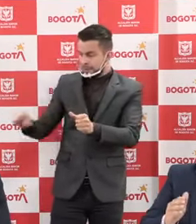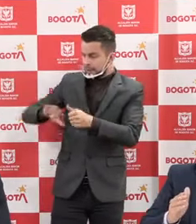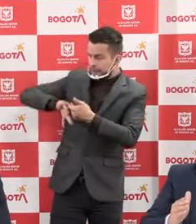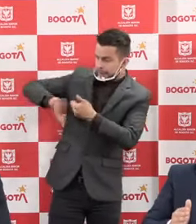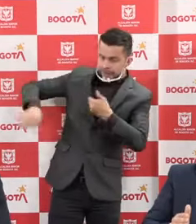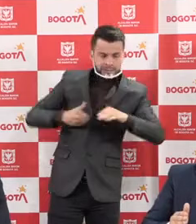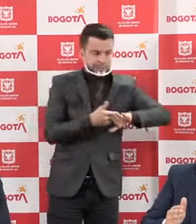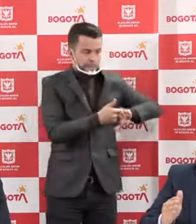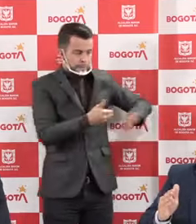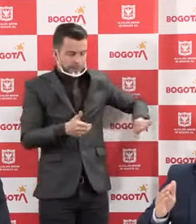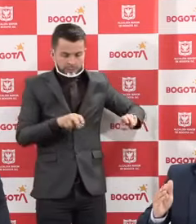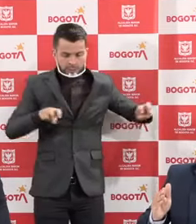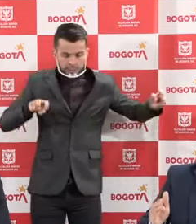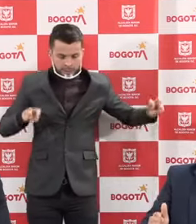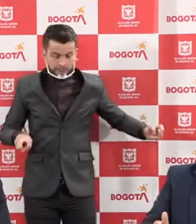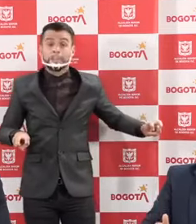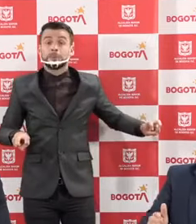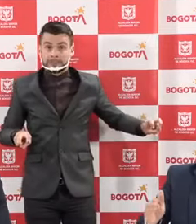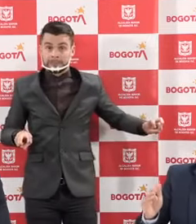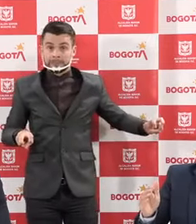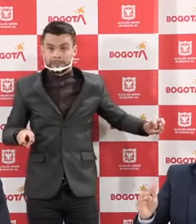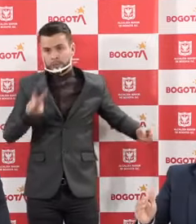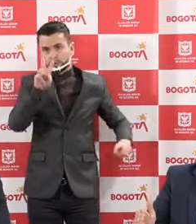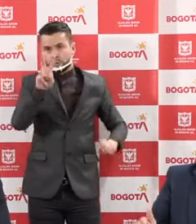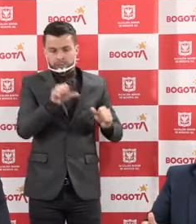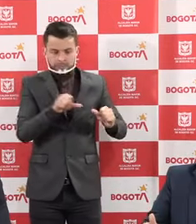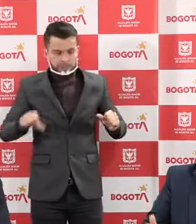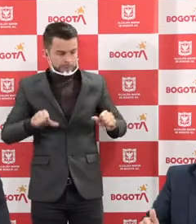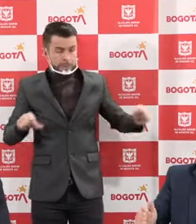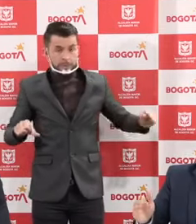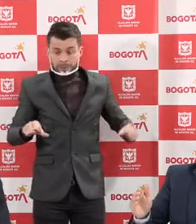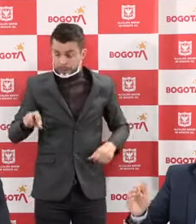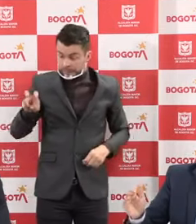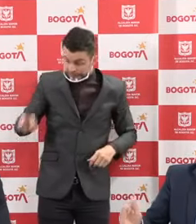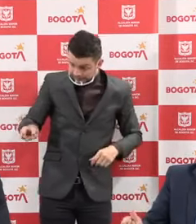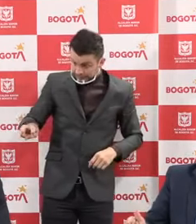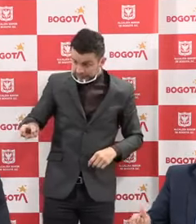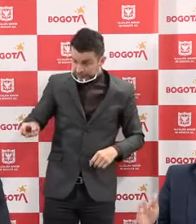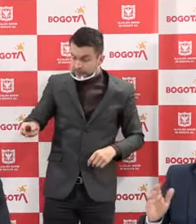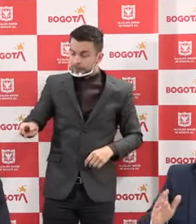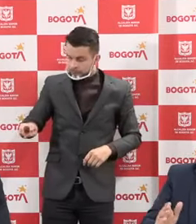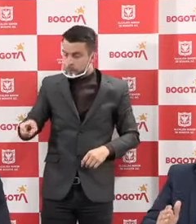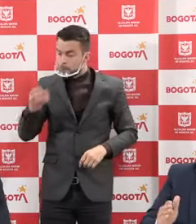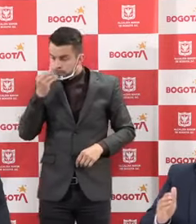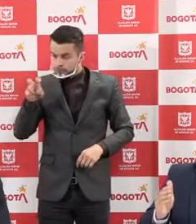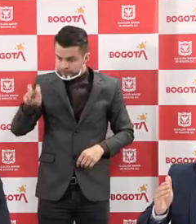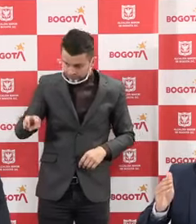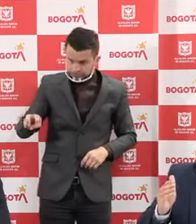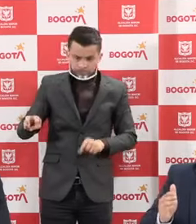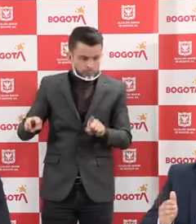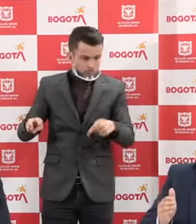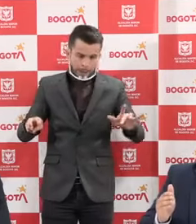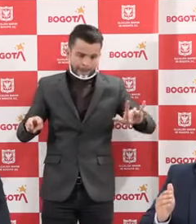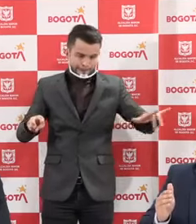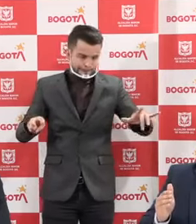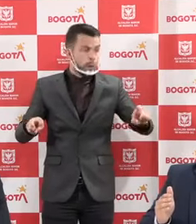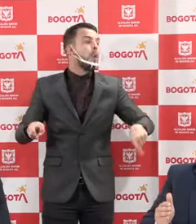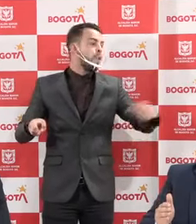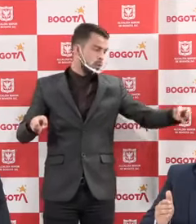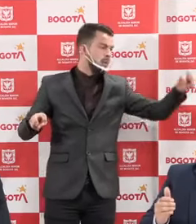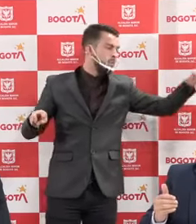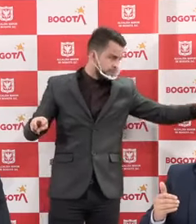esto implica que hay unas sillas que se van a poder usar unas medidas que se van a poder usar y otras no ahí es responsabilidad de los centros